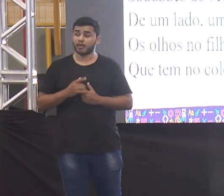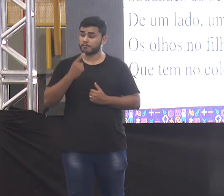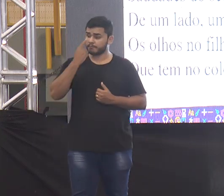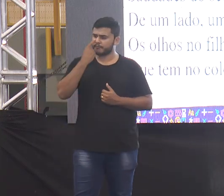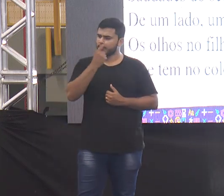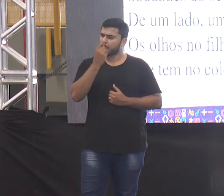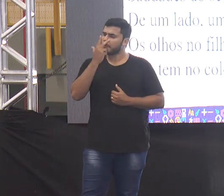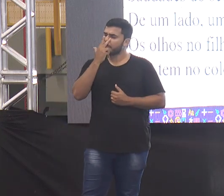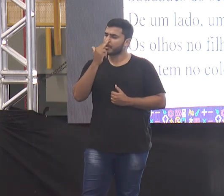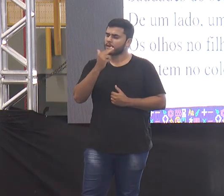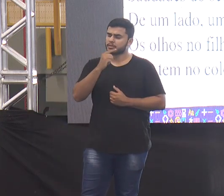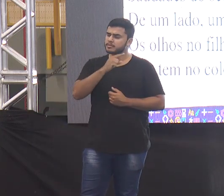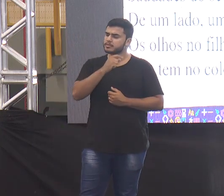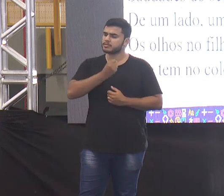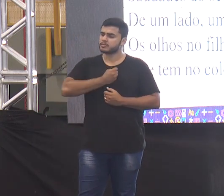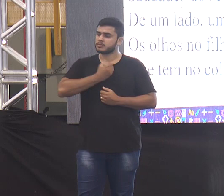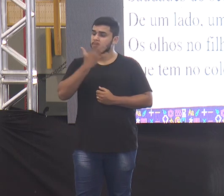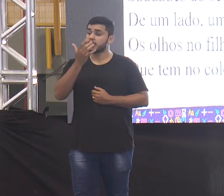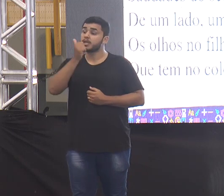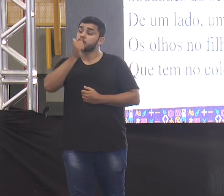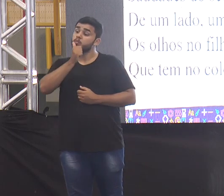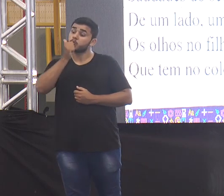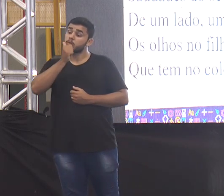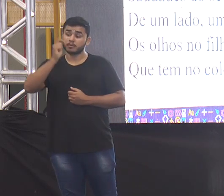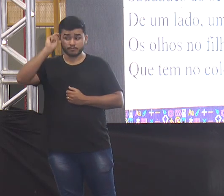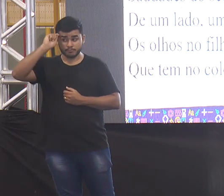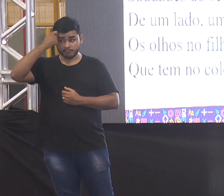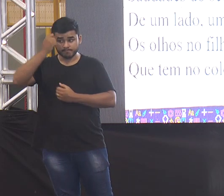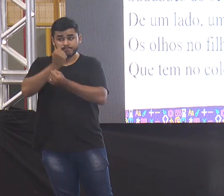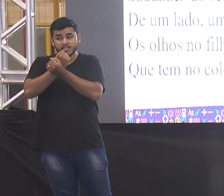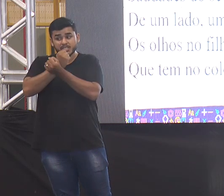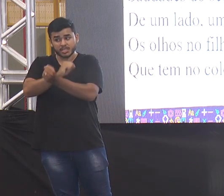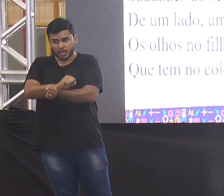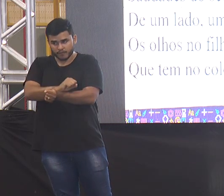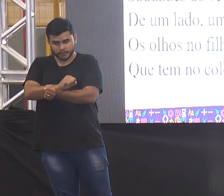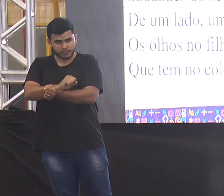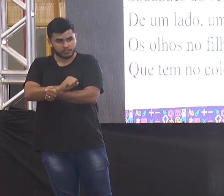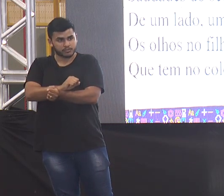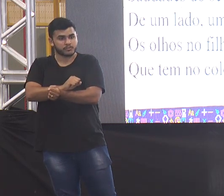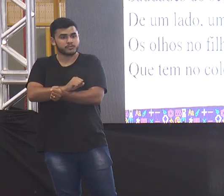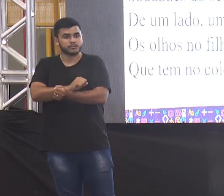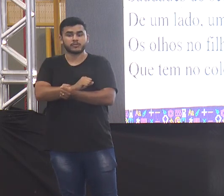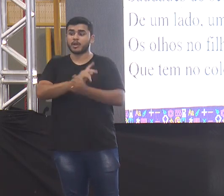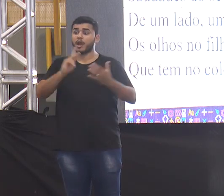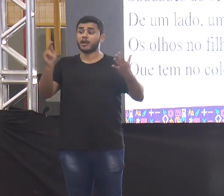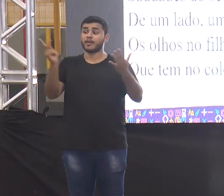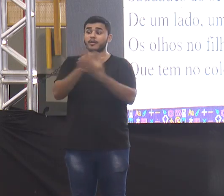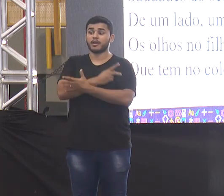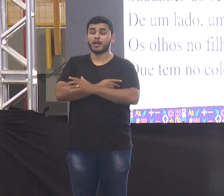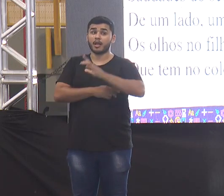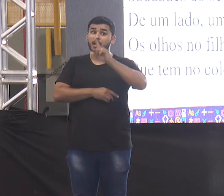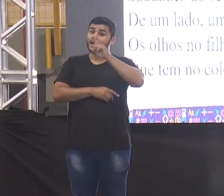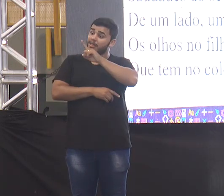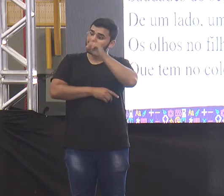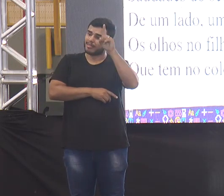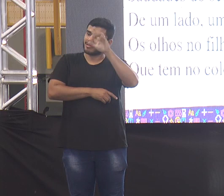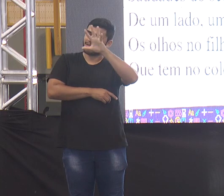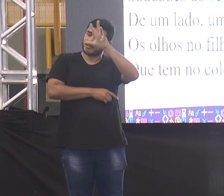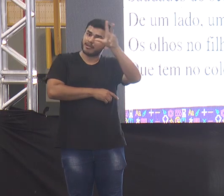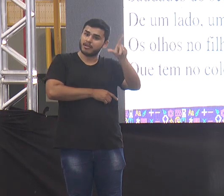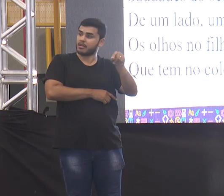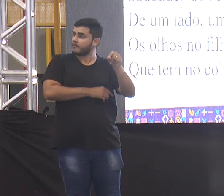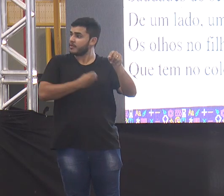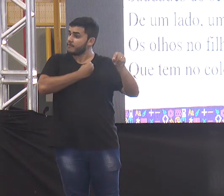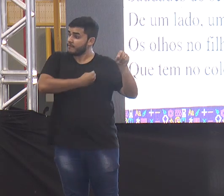esse poema traz? Uma escrava, uma mulher que foi sequestrada da